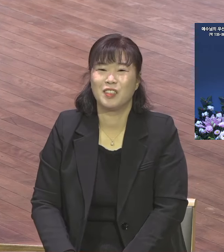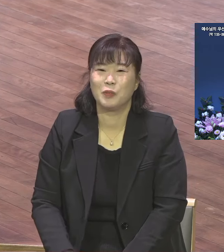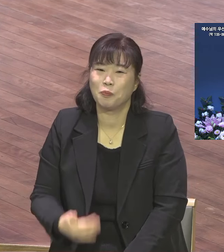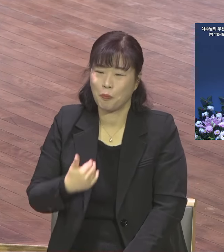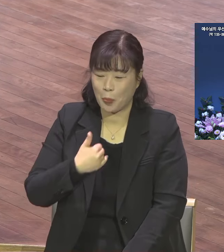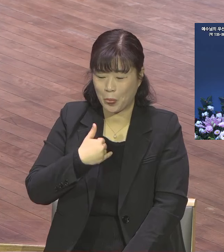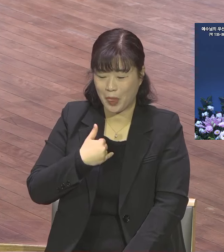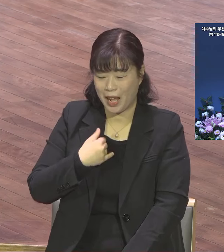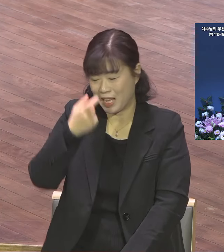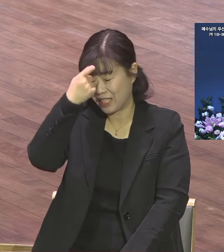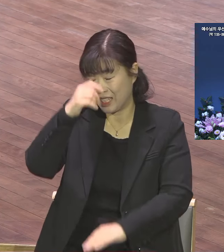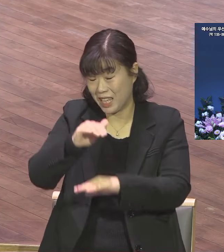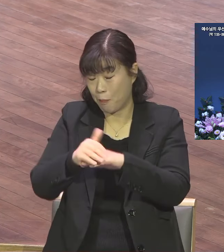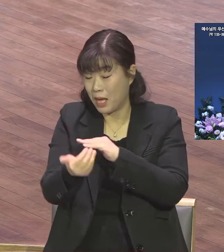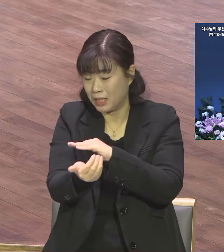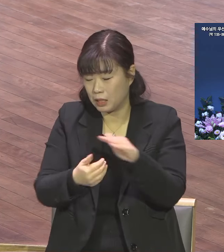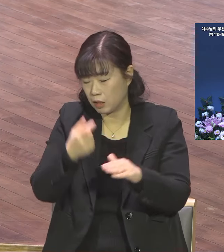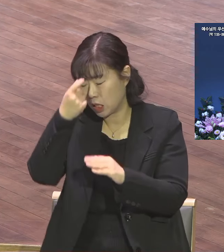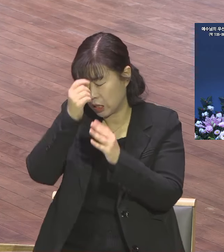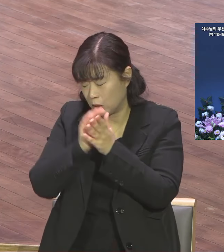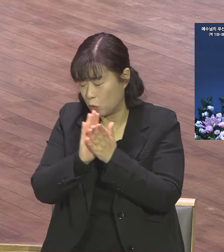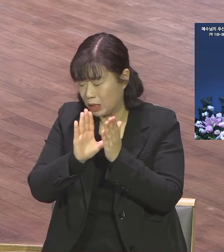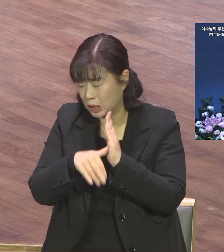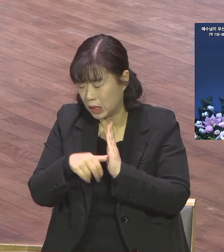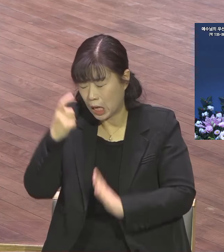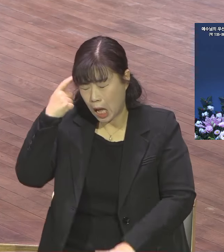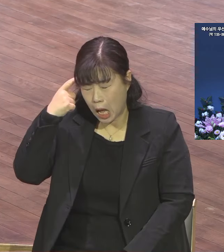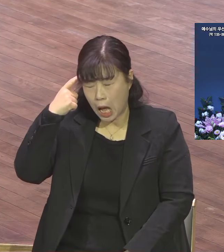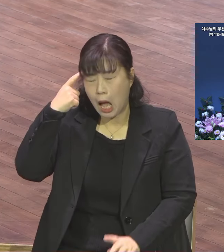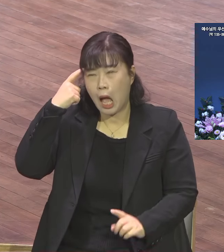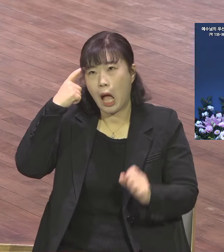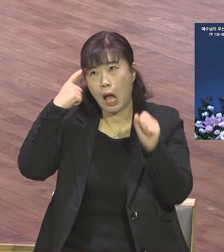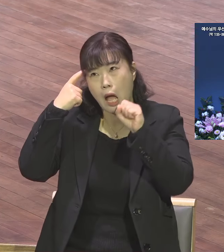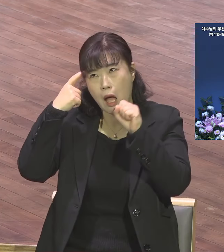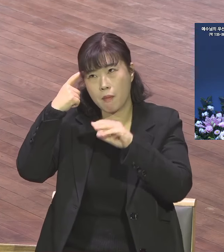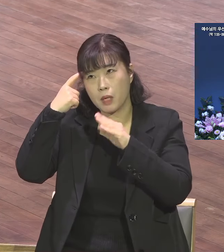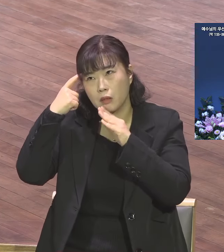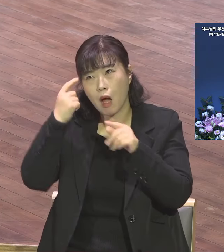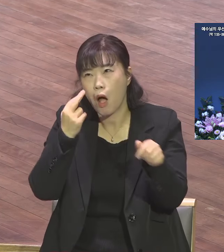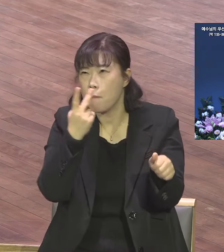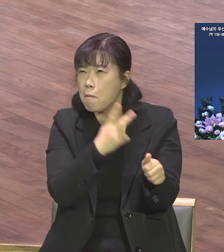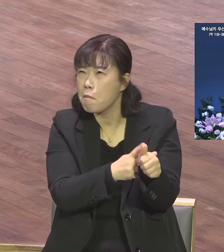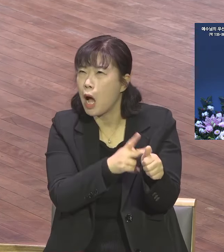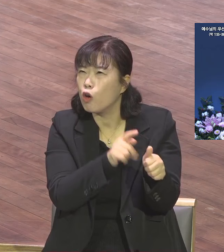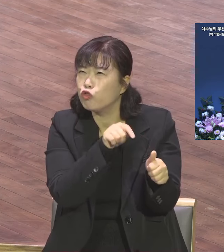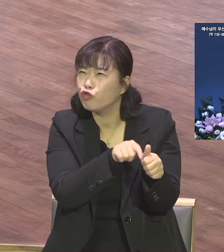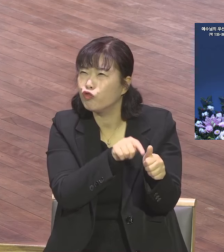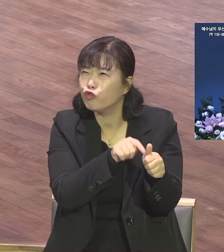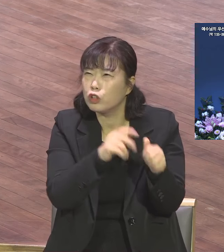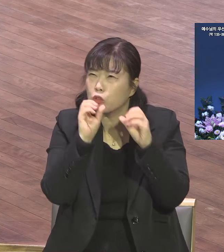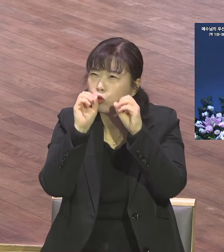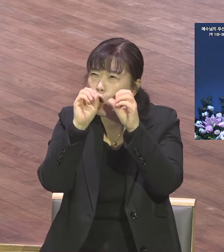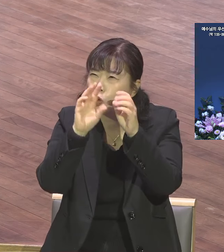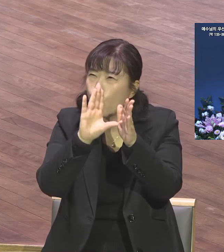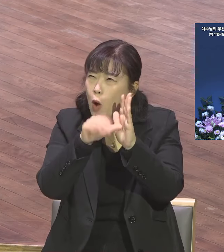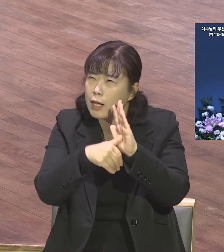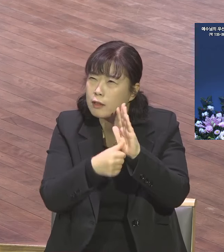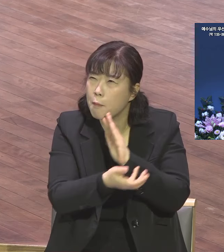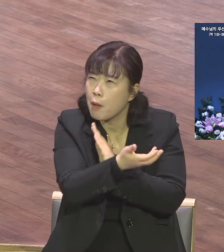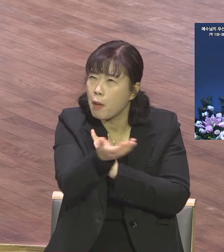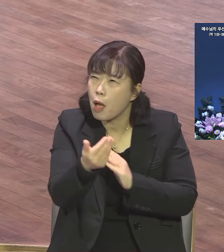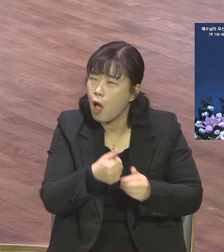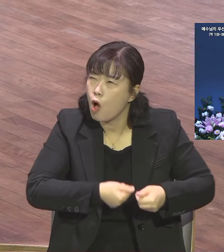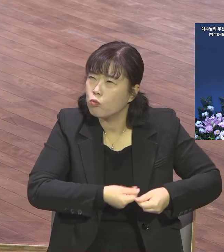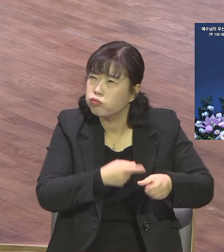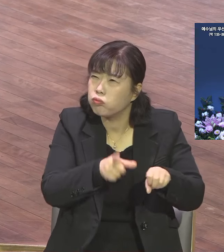세계 선교하는데 얼만큼 돌았나, 제가 얼만큼 하나님의 쓰임 받았나 보니까 지구가 4만 킬로예요.